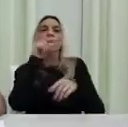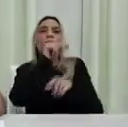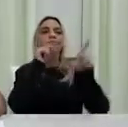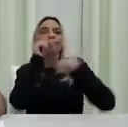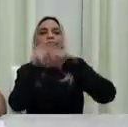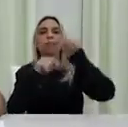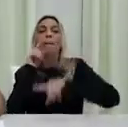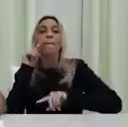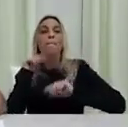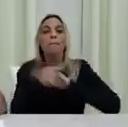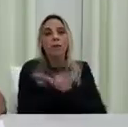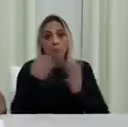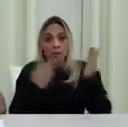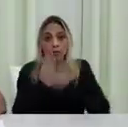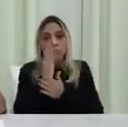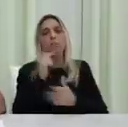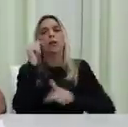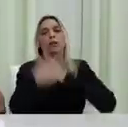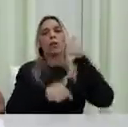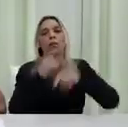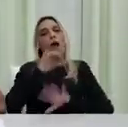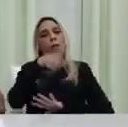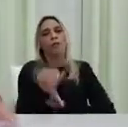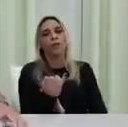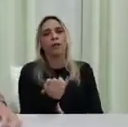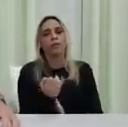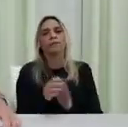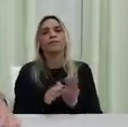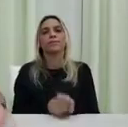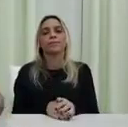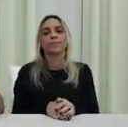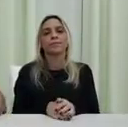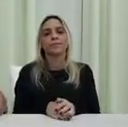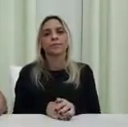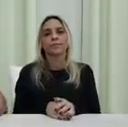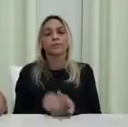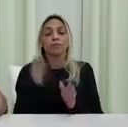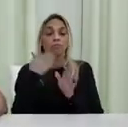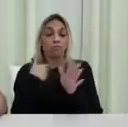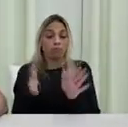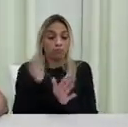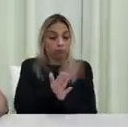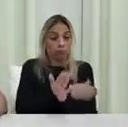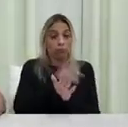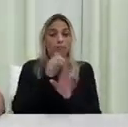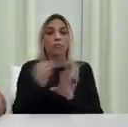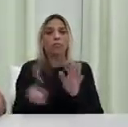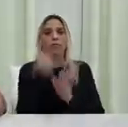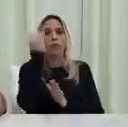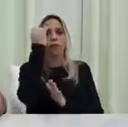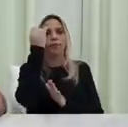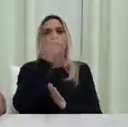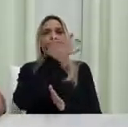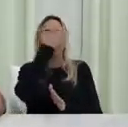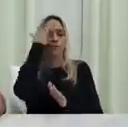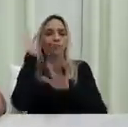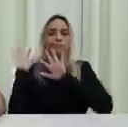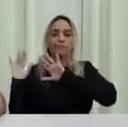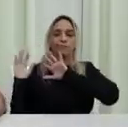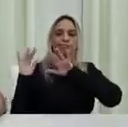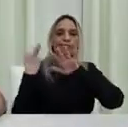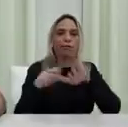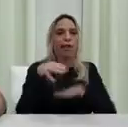então, venham a ser aproveitados aqui pela Polícia Federal. Outro lado importante aqui, invasão de terra,